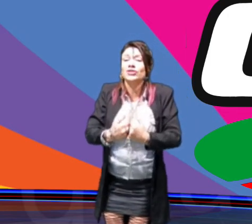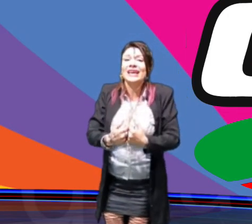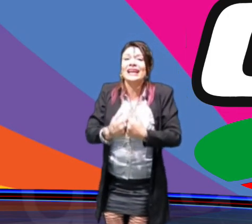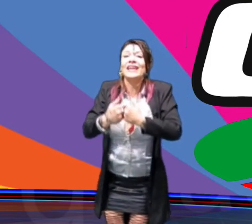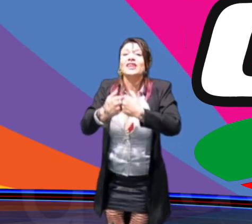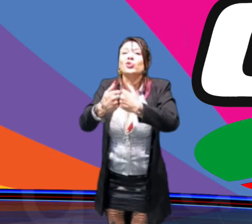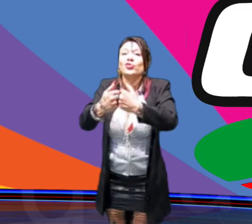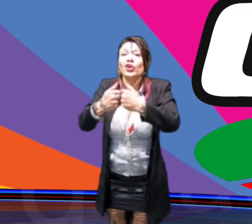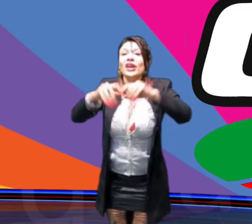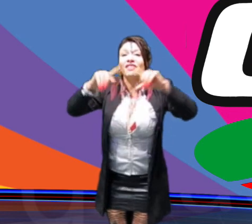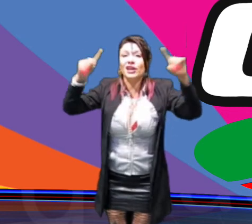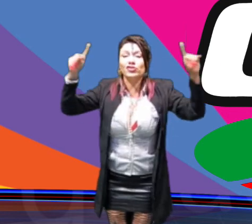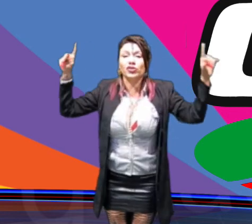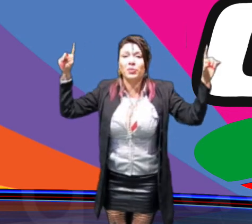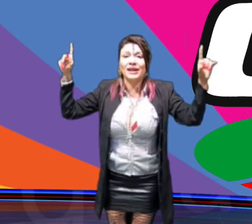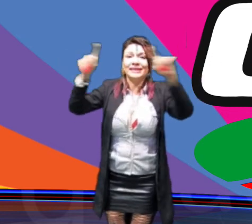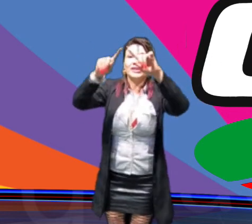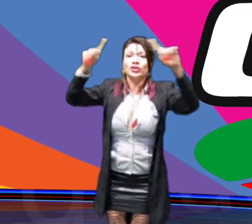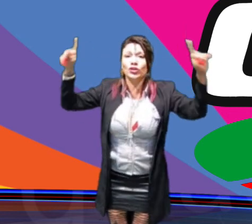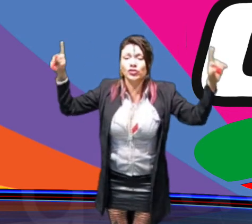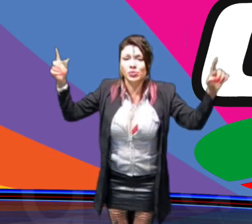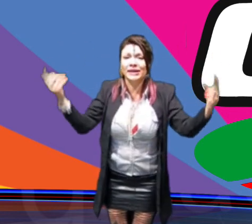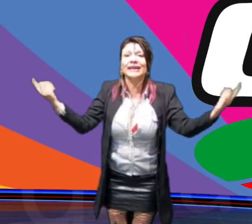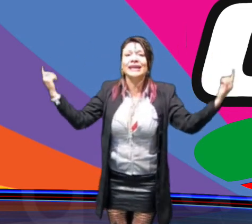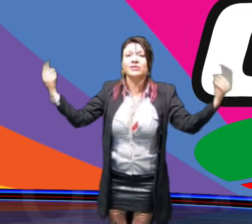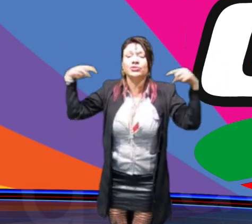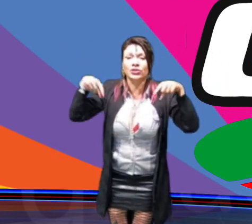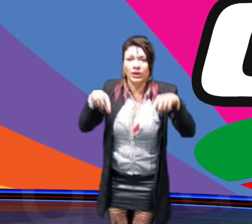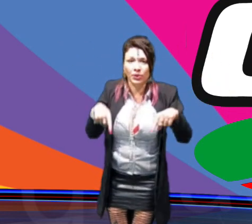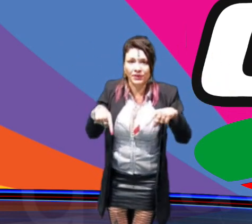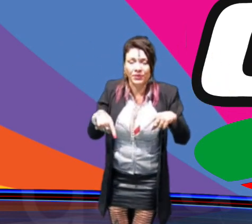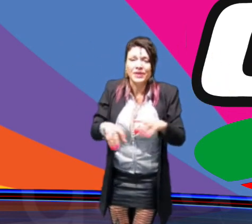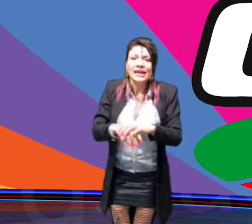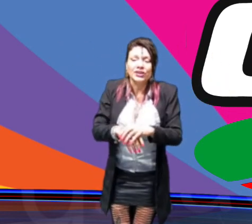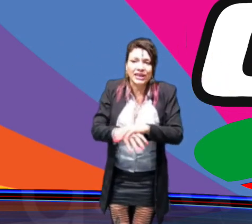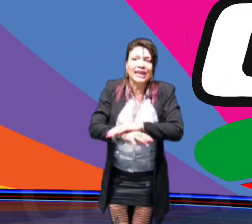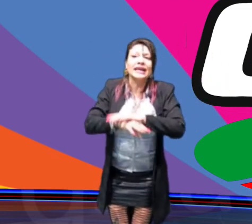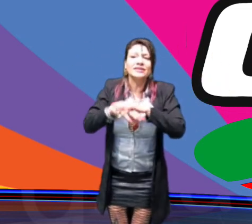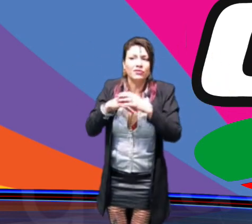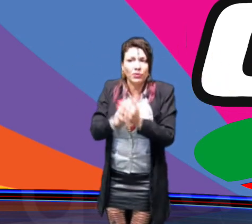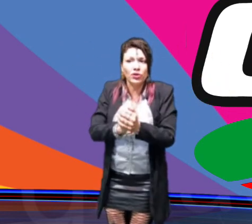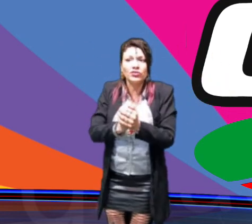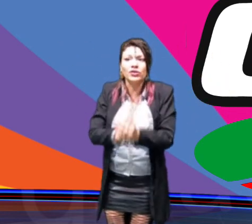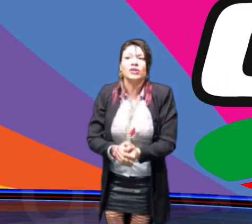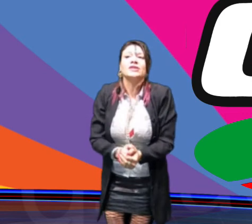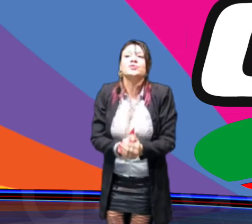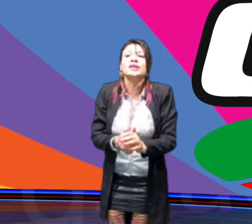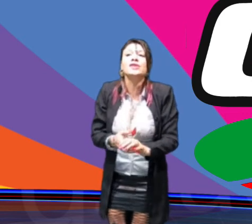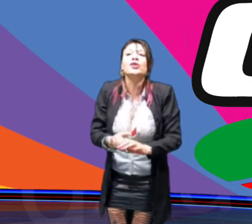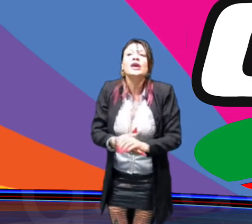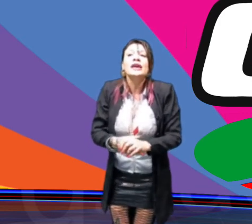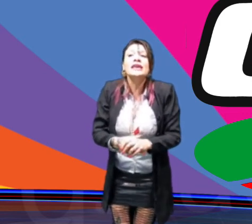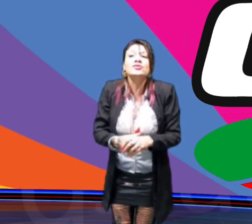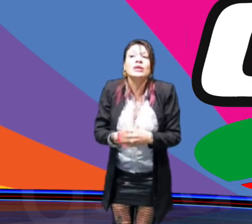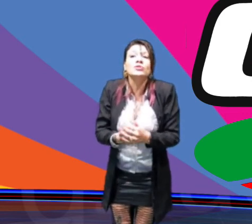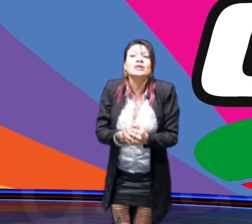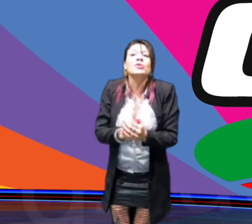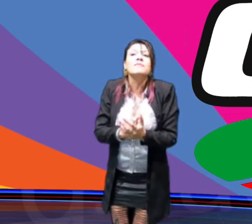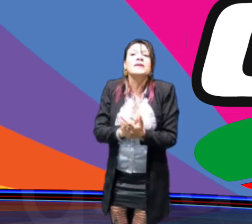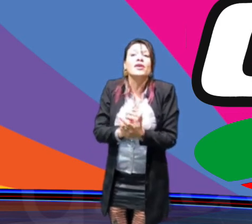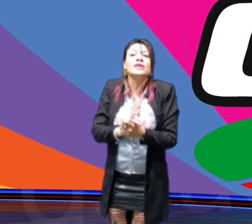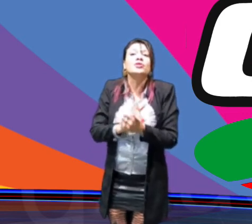en la destrucción de los otros planetas, no los otros planetas en la destrucción del nuestro. O sea que es fabuloso esto que está sucediendo, y es una musa